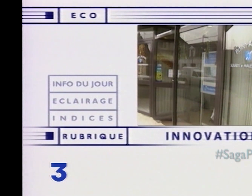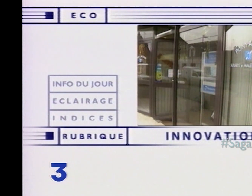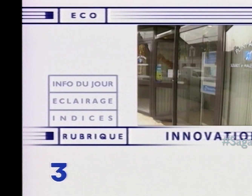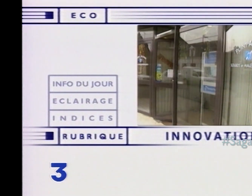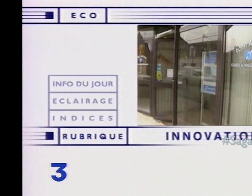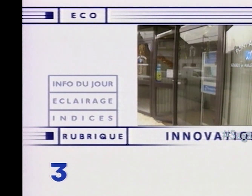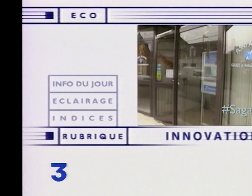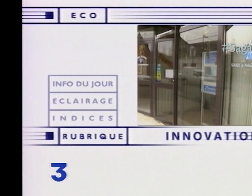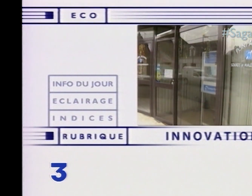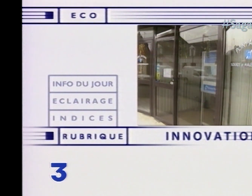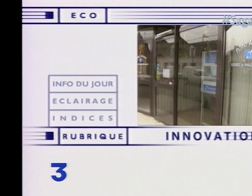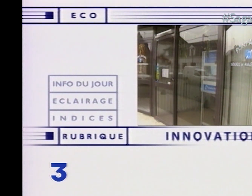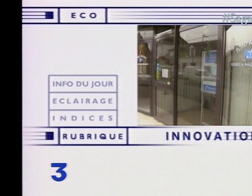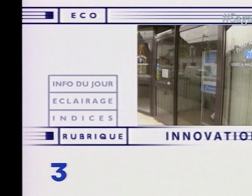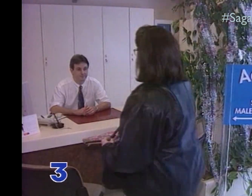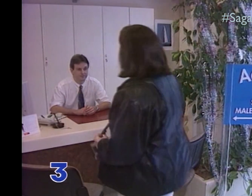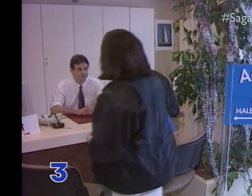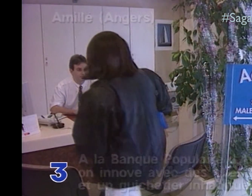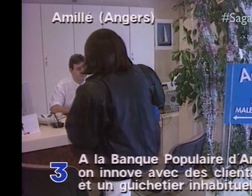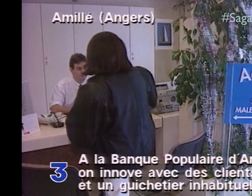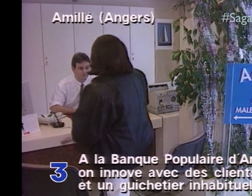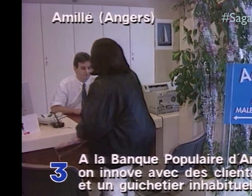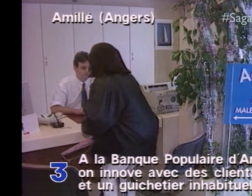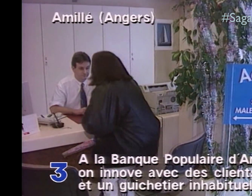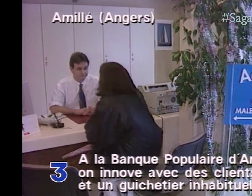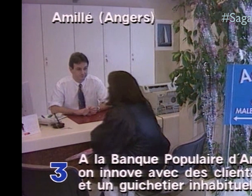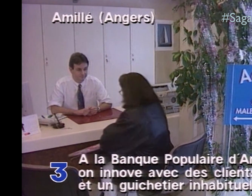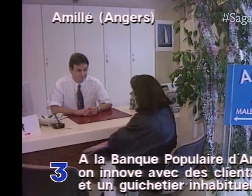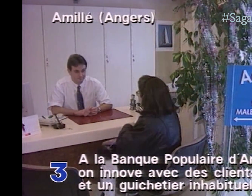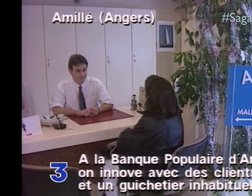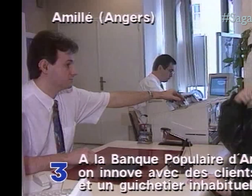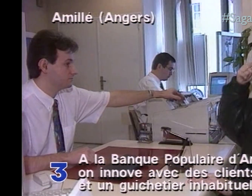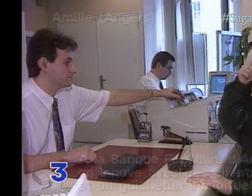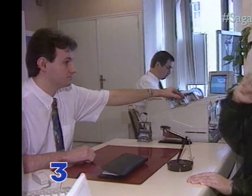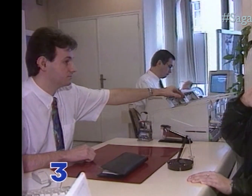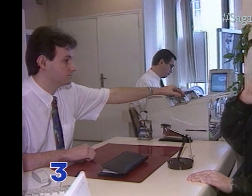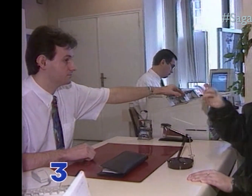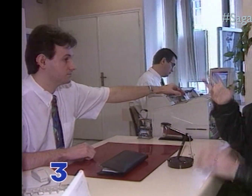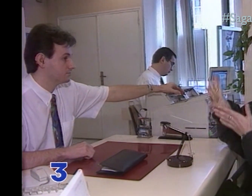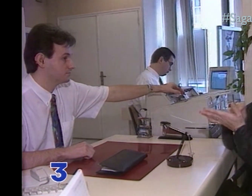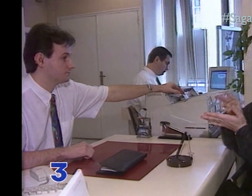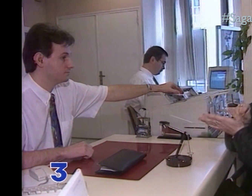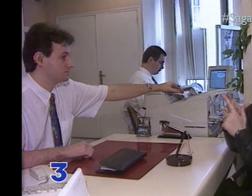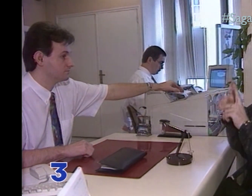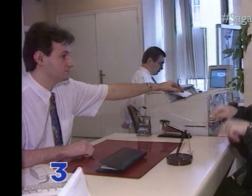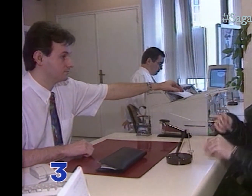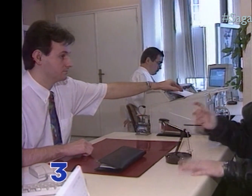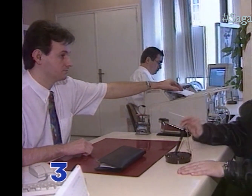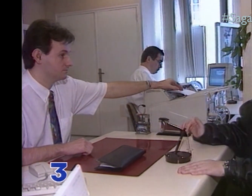A la Banque Populaire d'Anjou, on innove avec des clients et un guichetier inhabituel. Quand peut-on avoir un relevé de compte ? Toutes les semaines ou